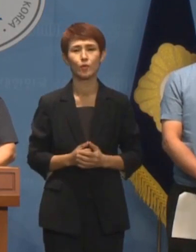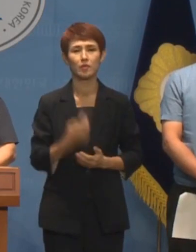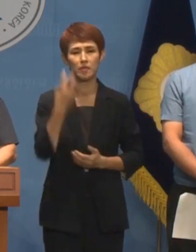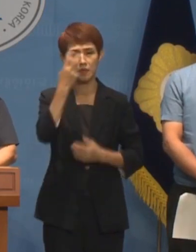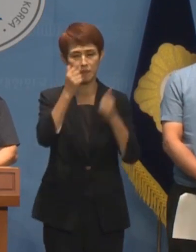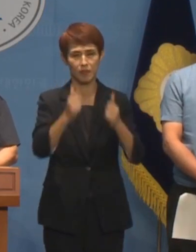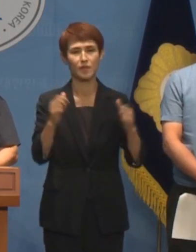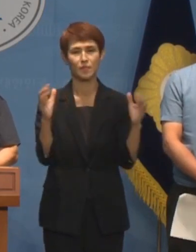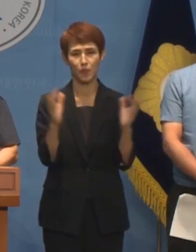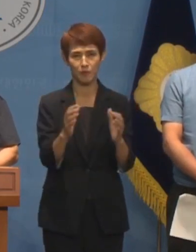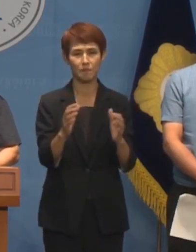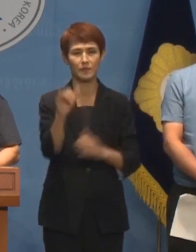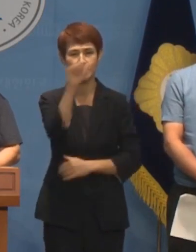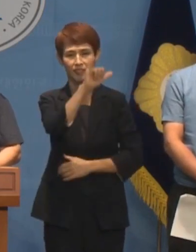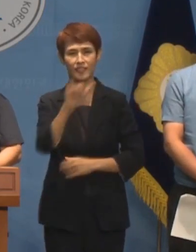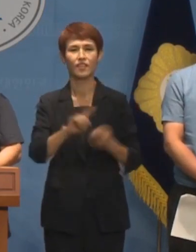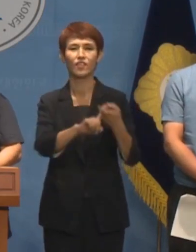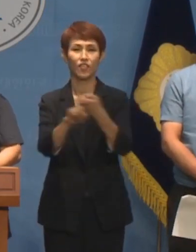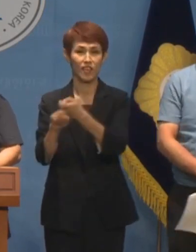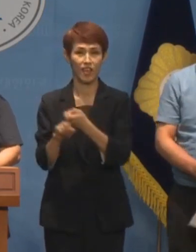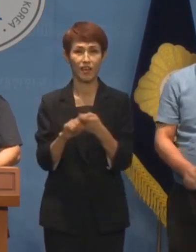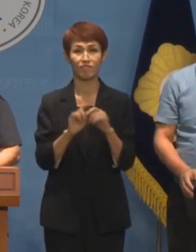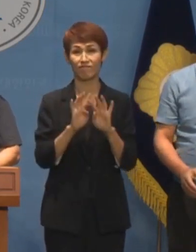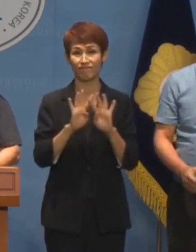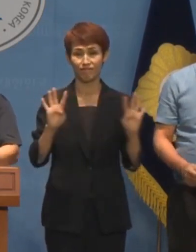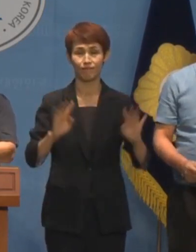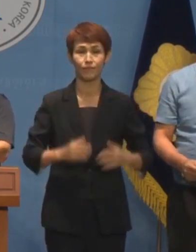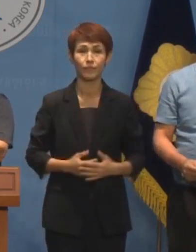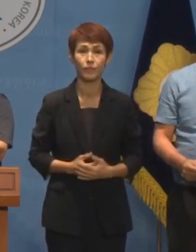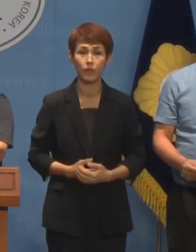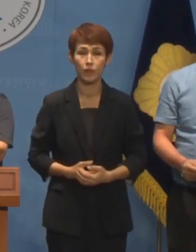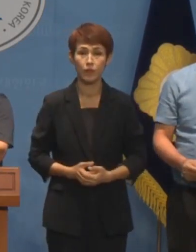모임, 을들의 연대 등입니다. 최근에